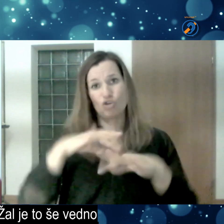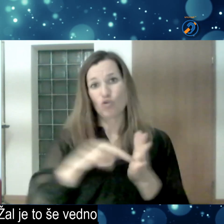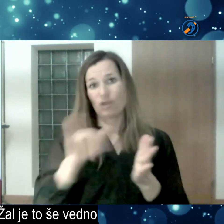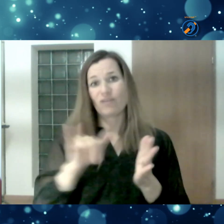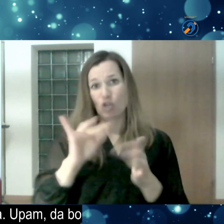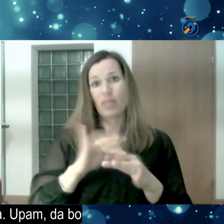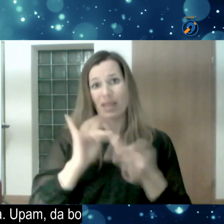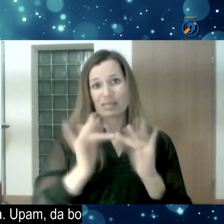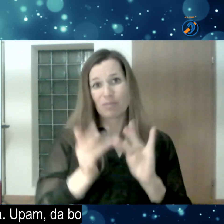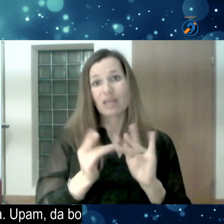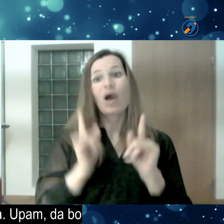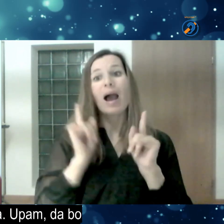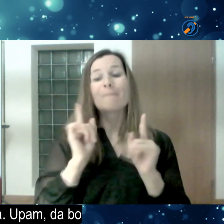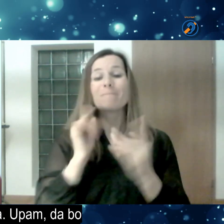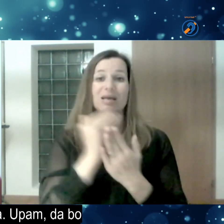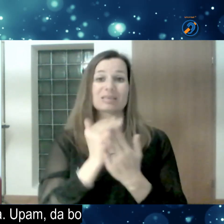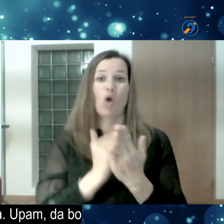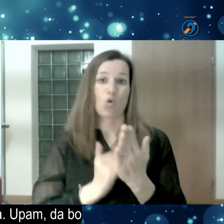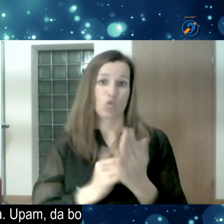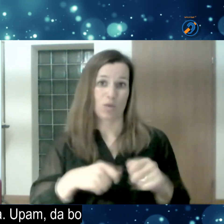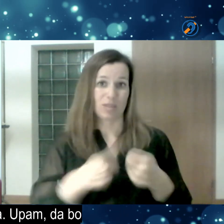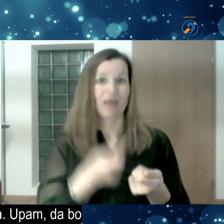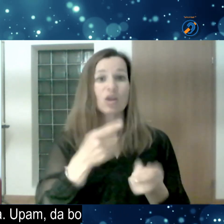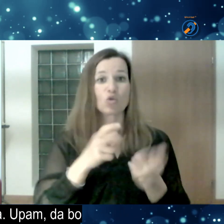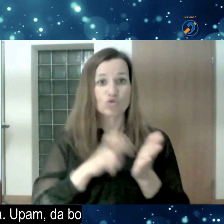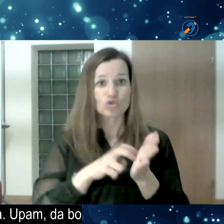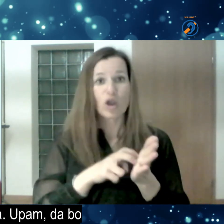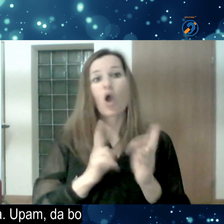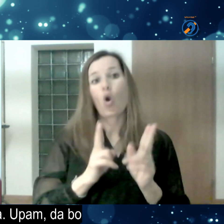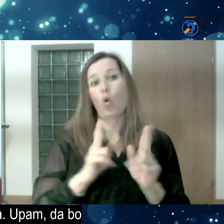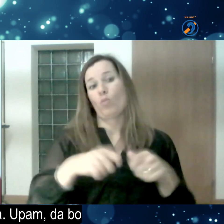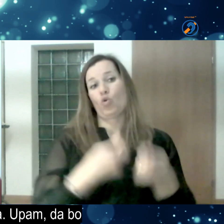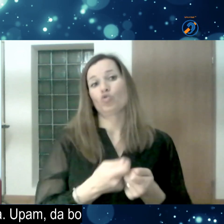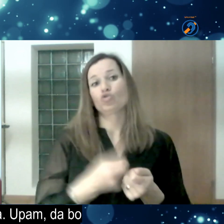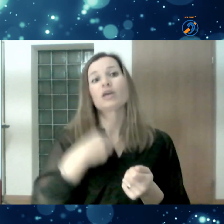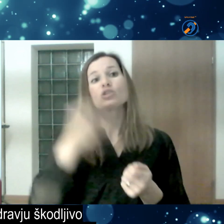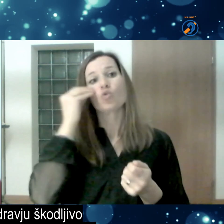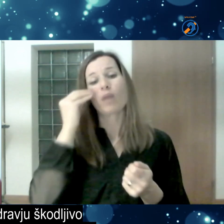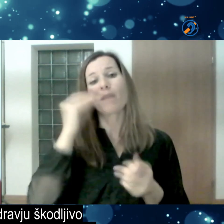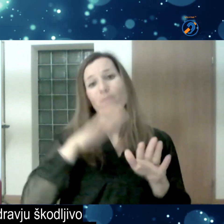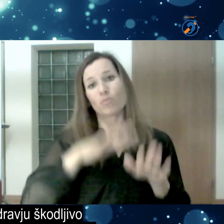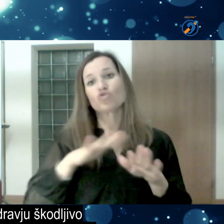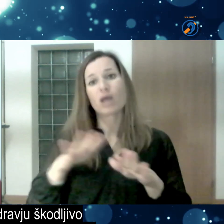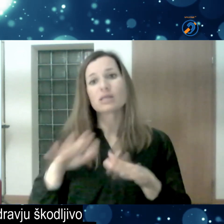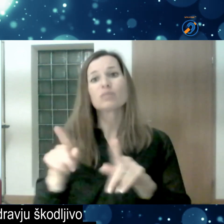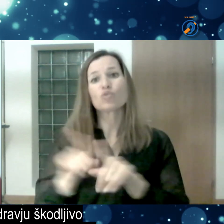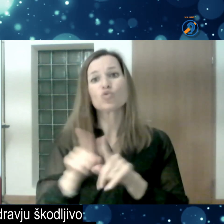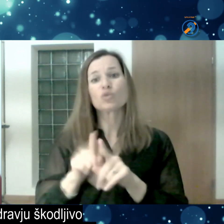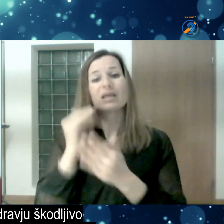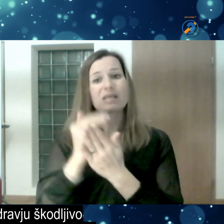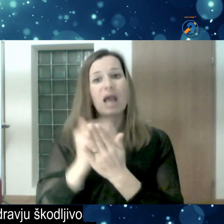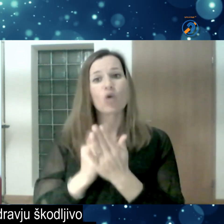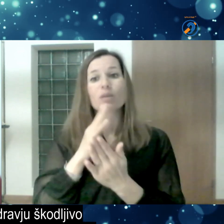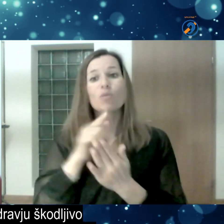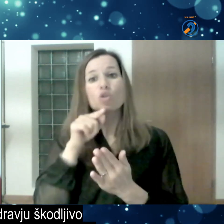pa zakonodaja to še omogoča. No. Jaz upam, da sčasoma bo tudi kakšen tak zakon, ki bo takšno